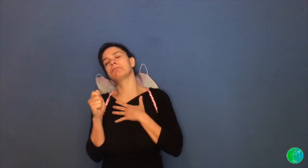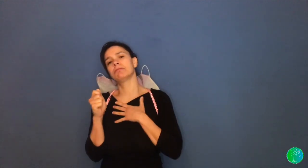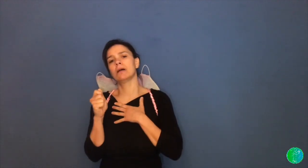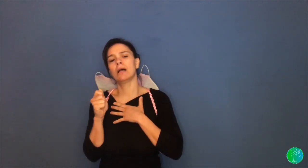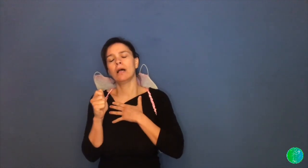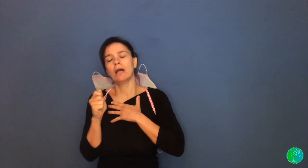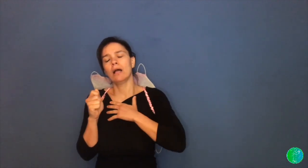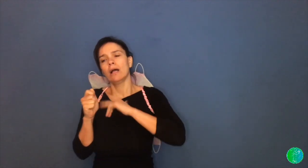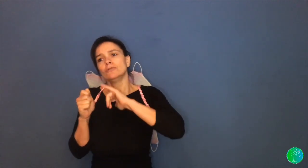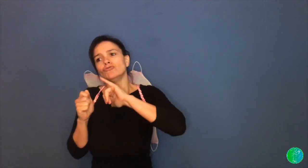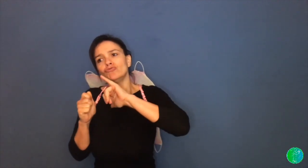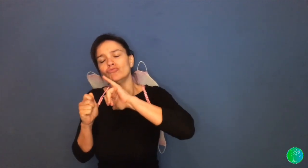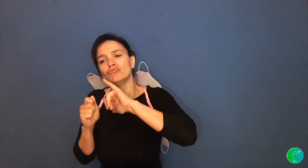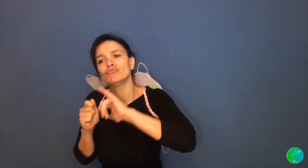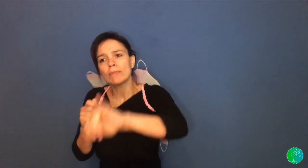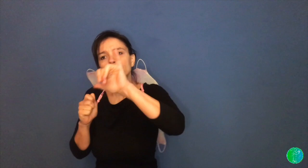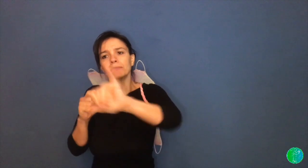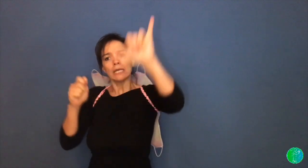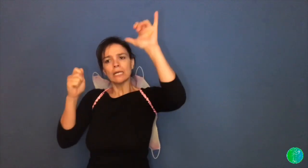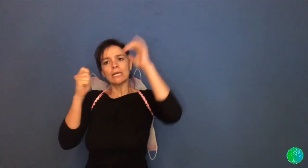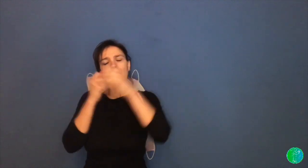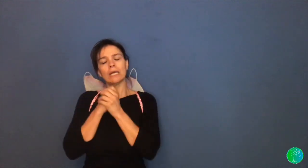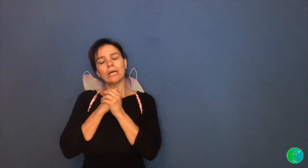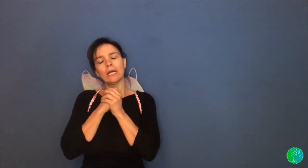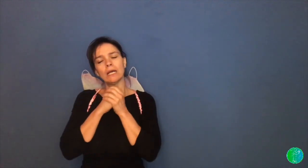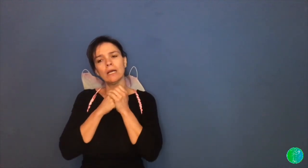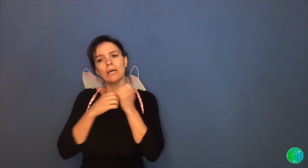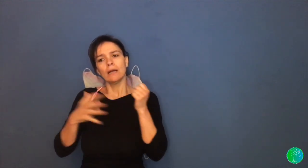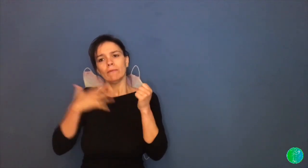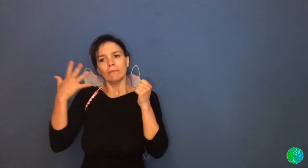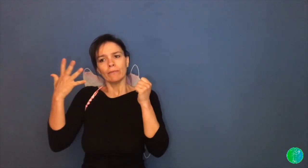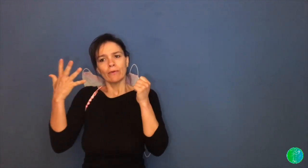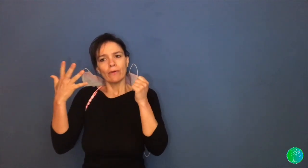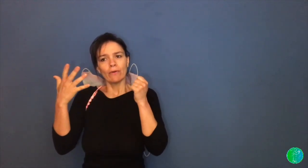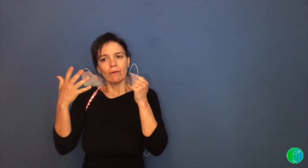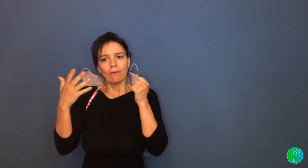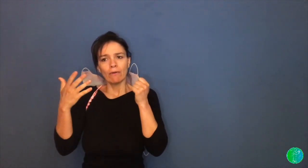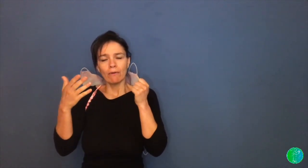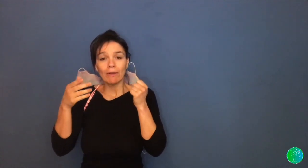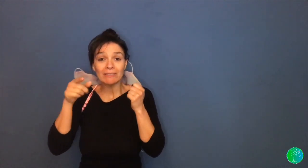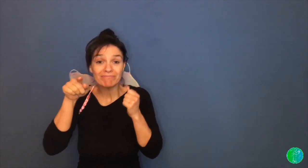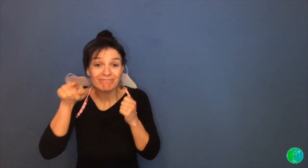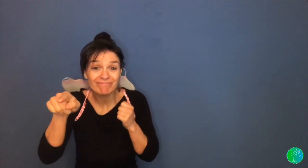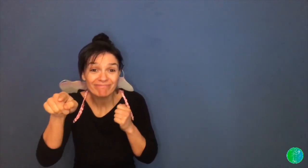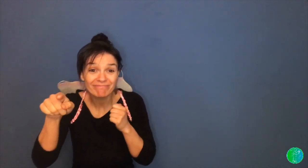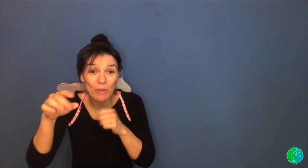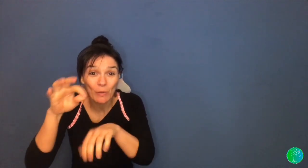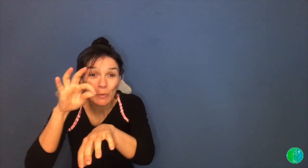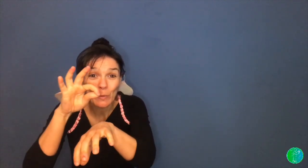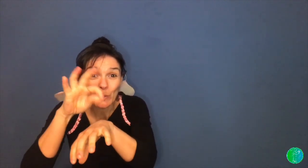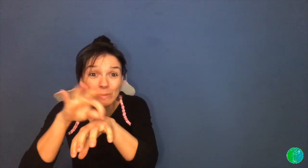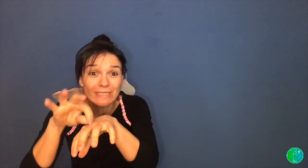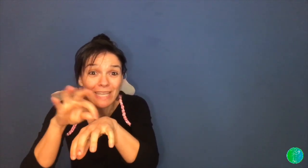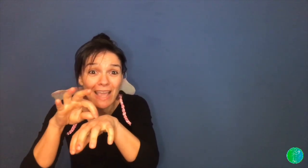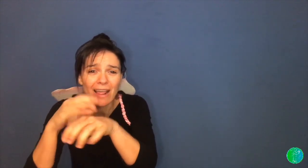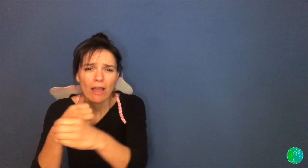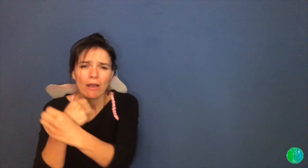Ah, c'est toi, Apolline, lance-t-elle rassurée à sa voisine